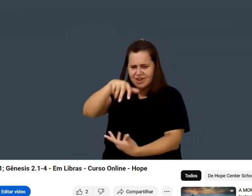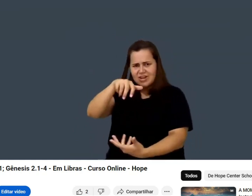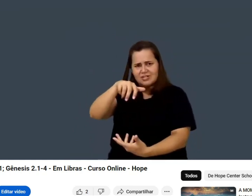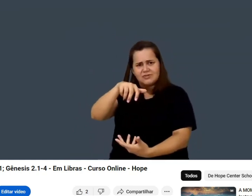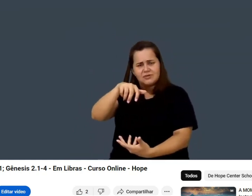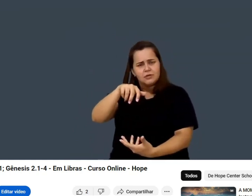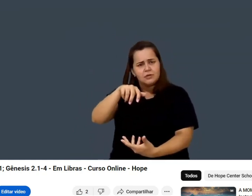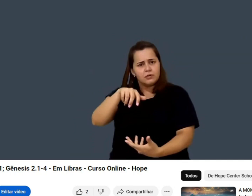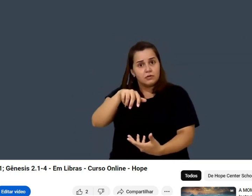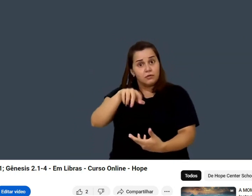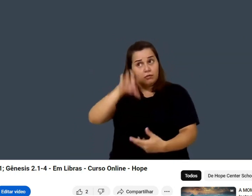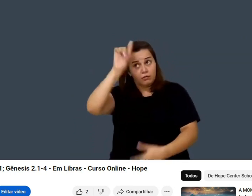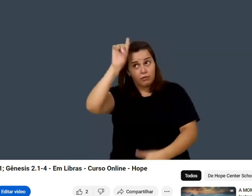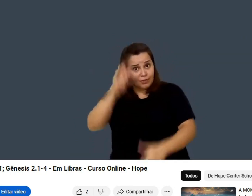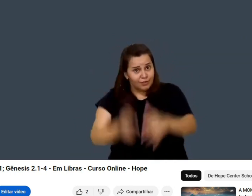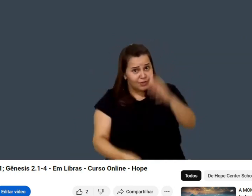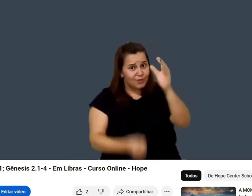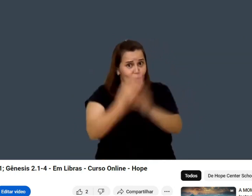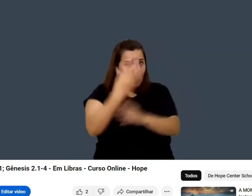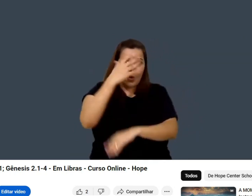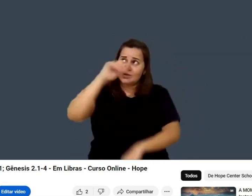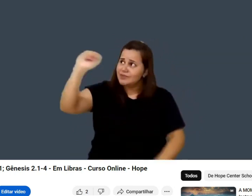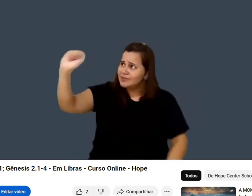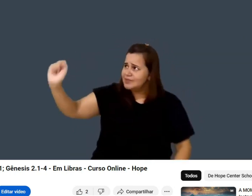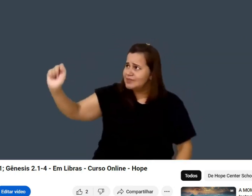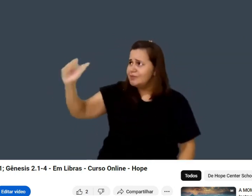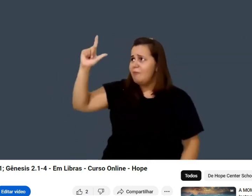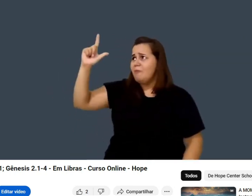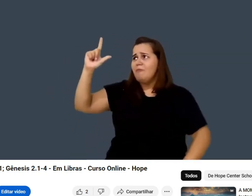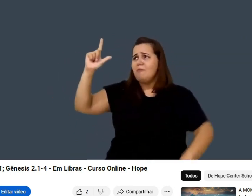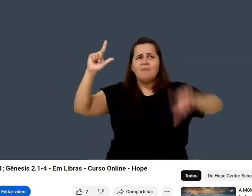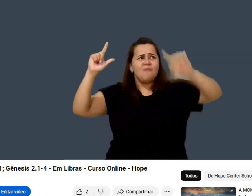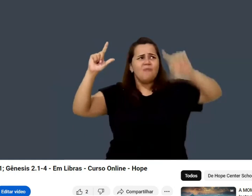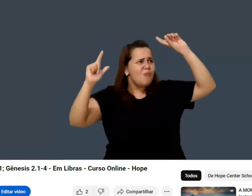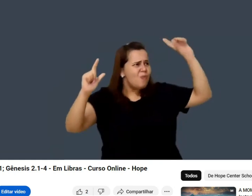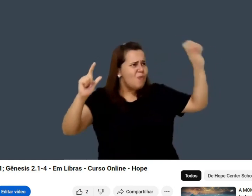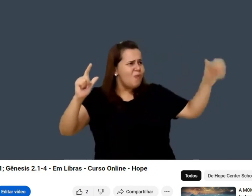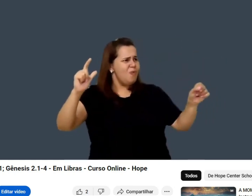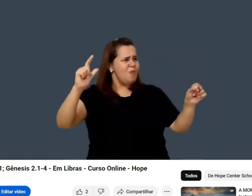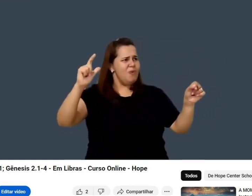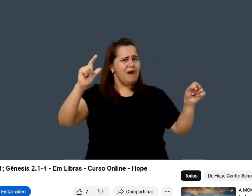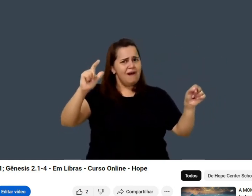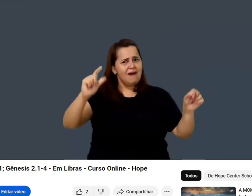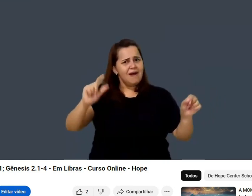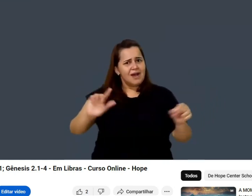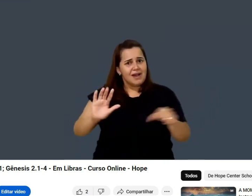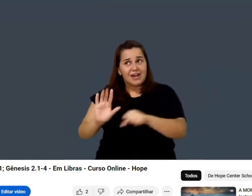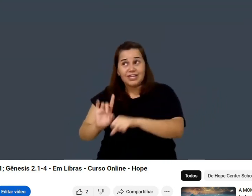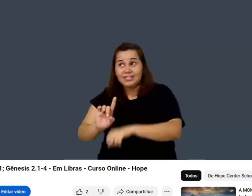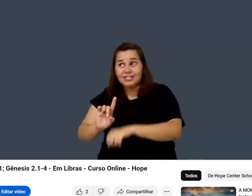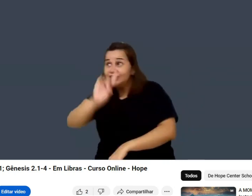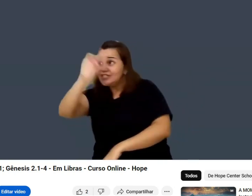obra de suas mãos, criou a terra, criou o sol, criou